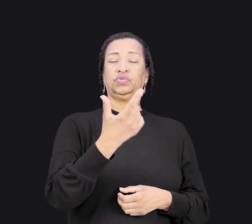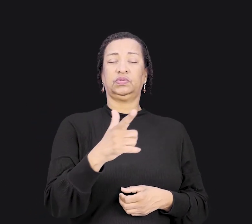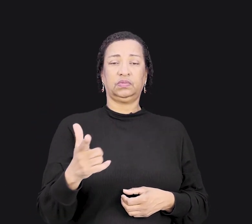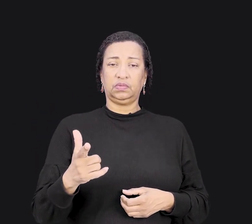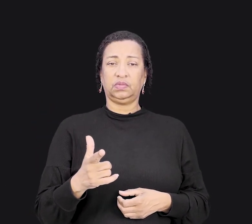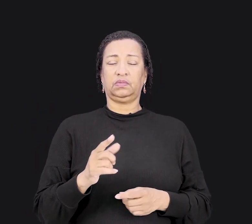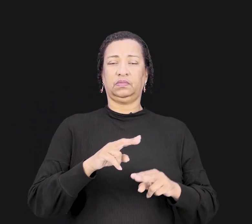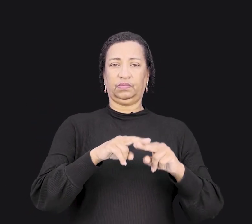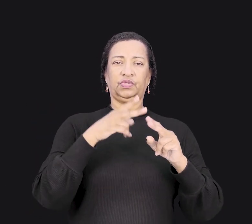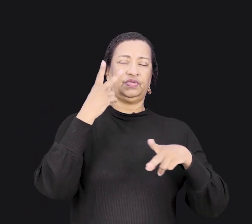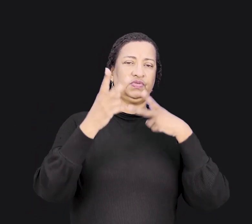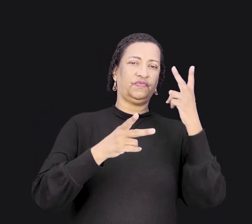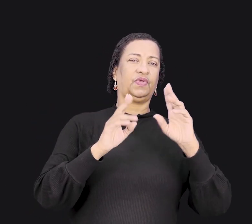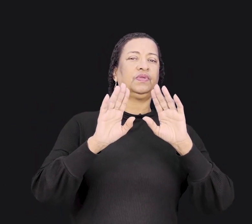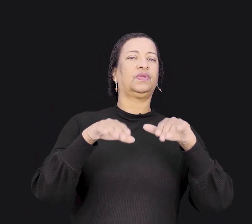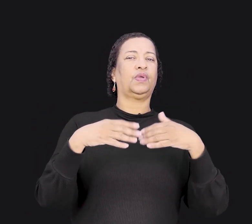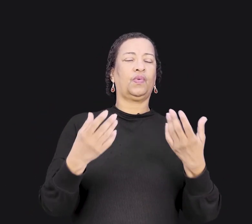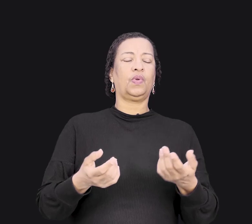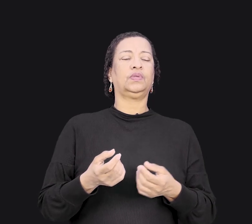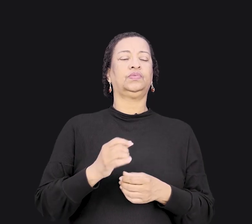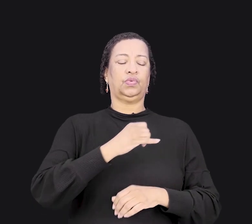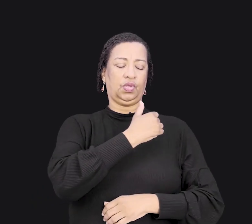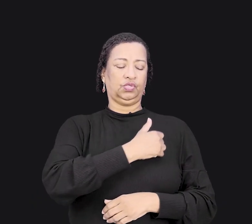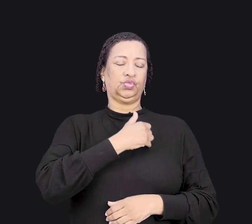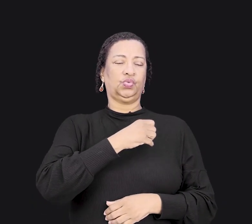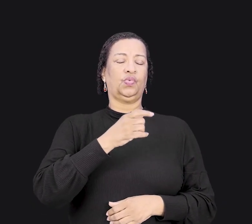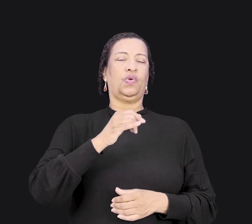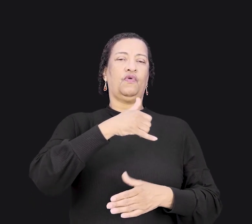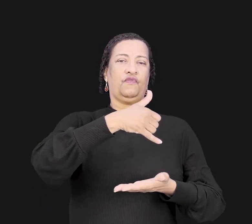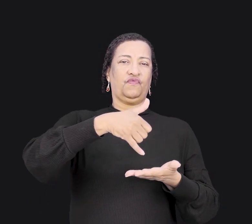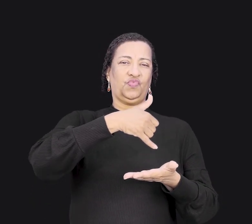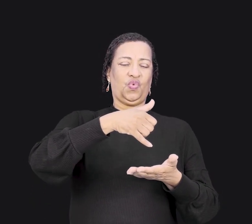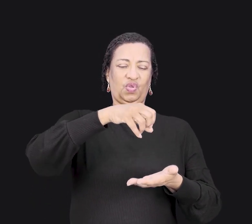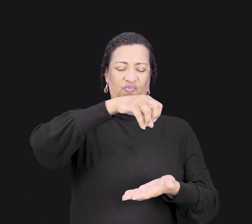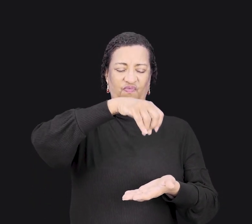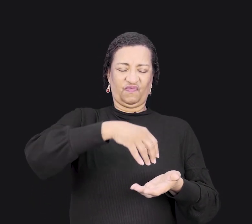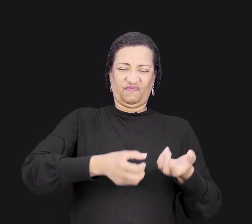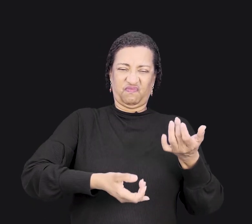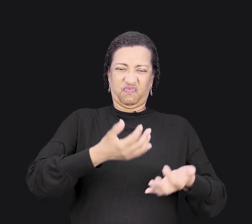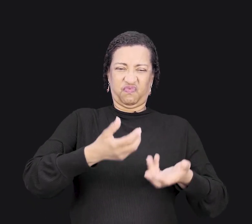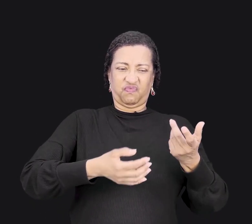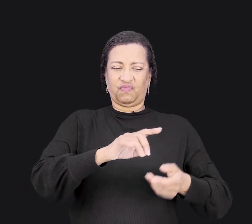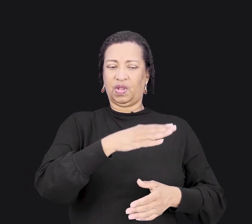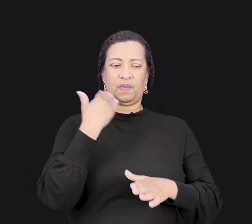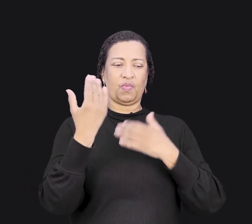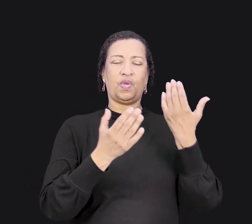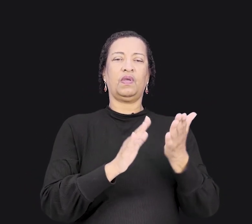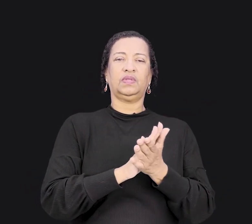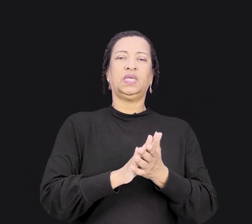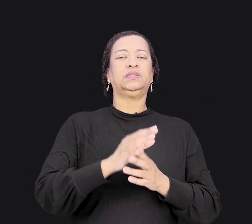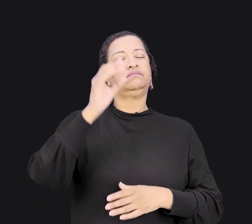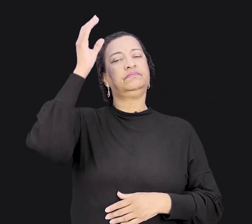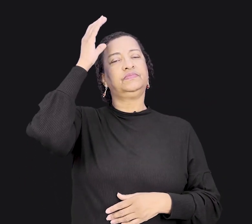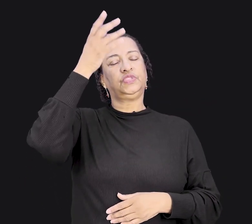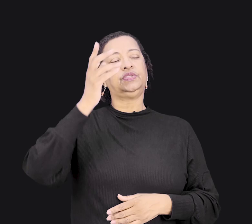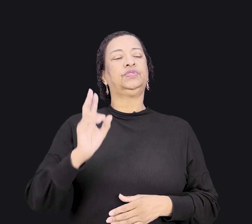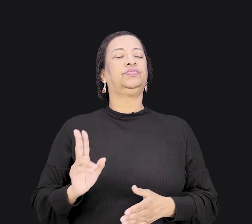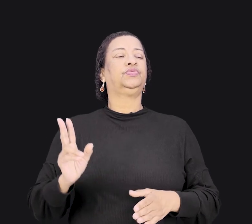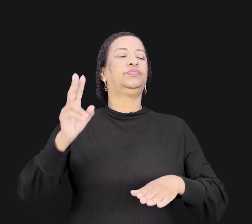que quando cozinharam João no óleo fervendo, e ele não morreu, decidiram colocá-lo na ilha de Patmos